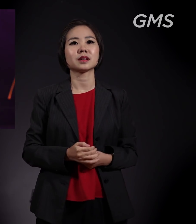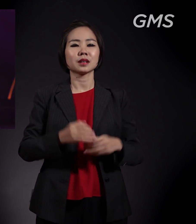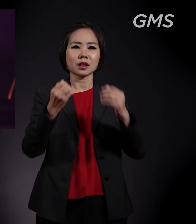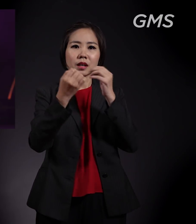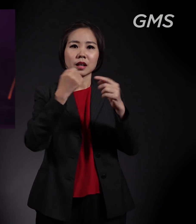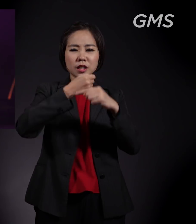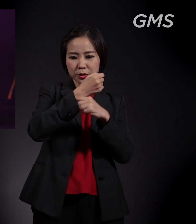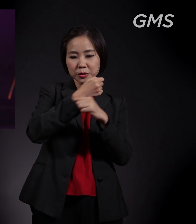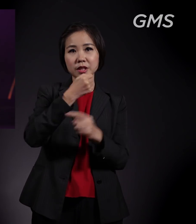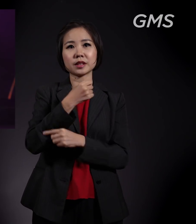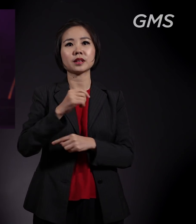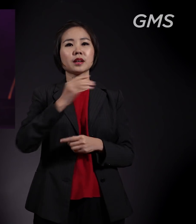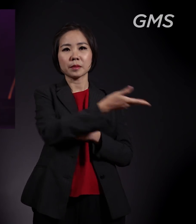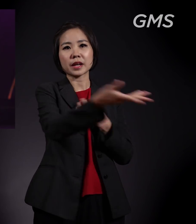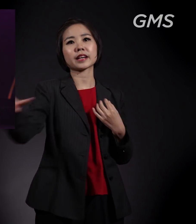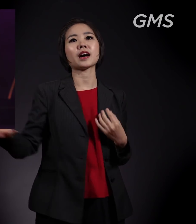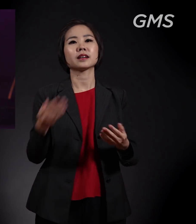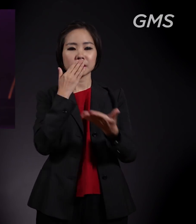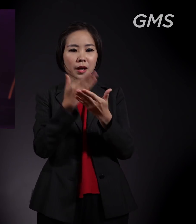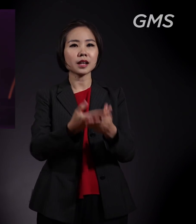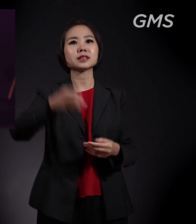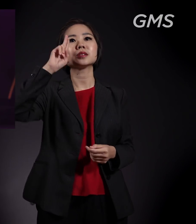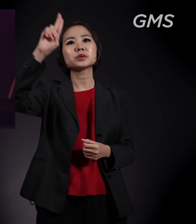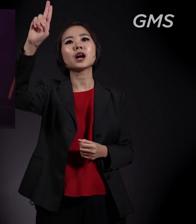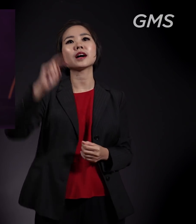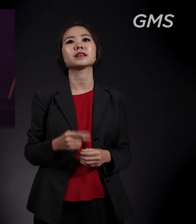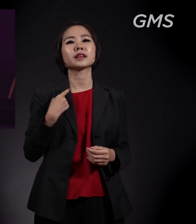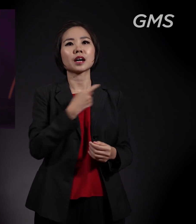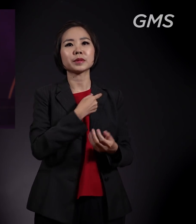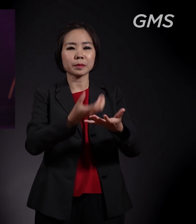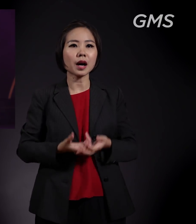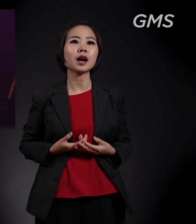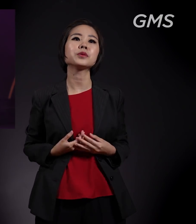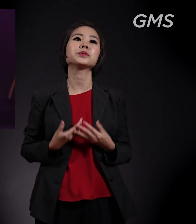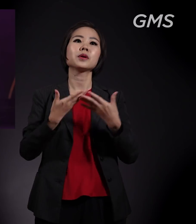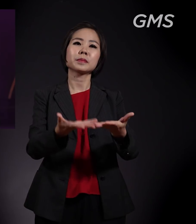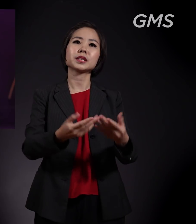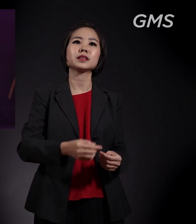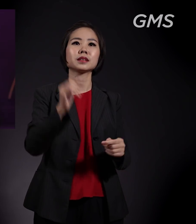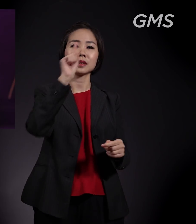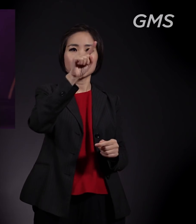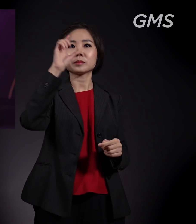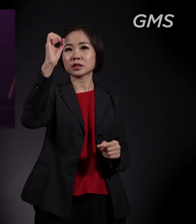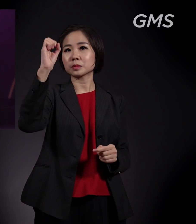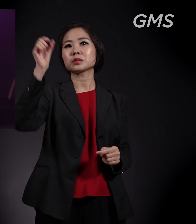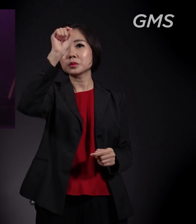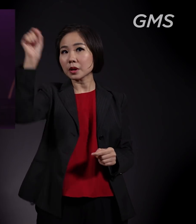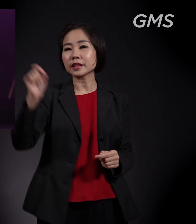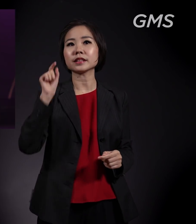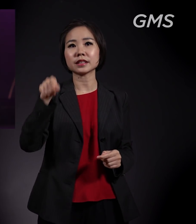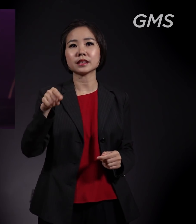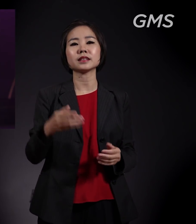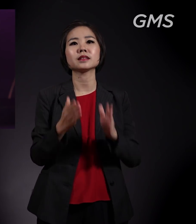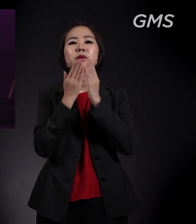khusus. Terima kasih Tuhan, dan kami akan berikan persepuluhan ini dengan segala ucapan syukur dan